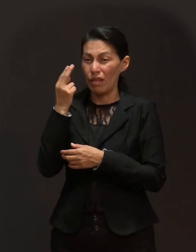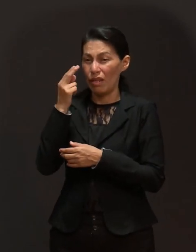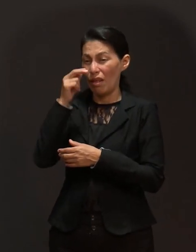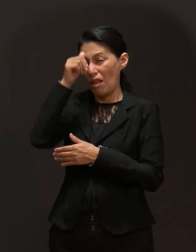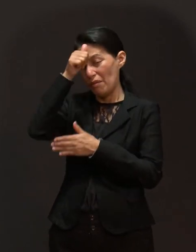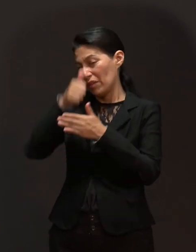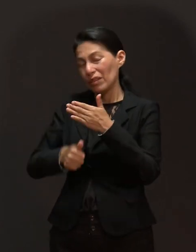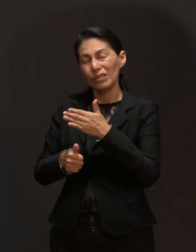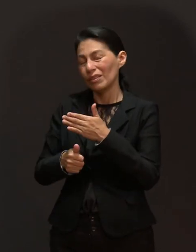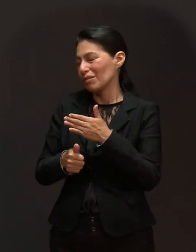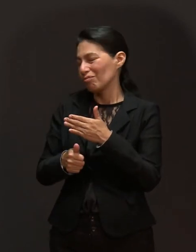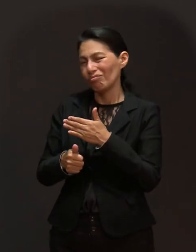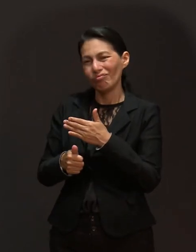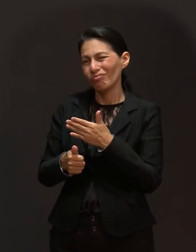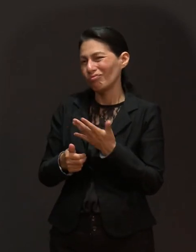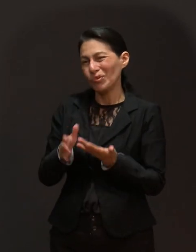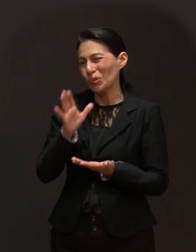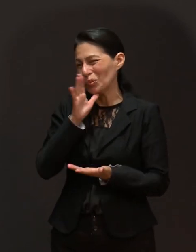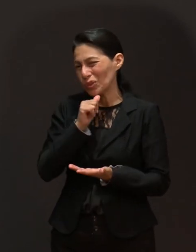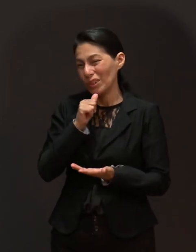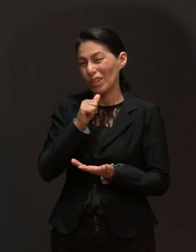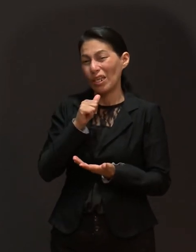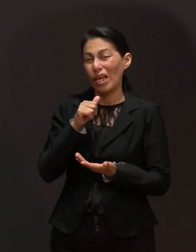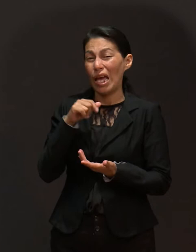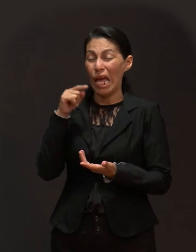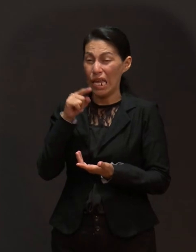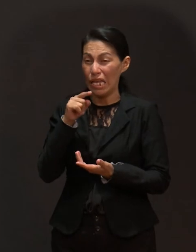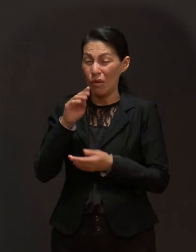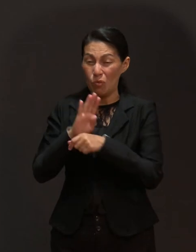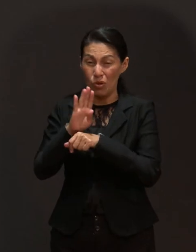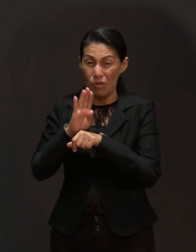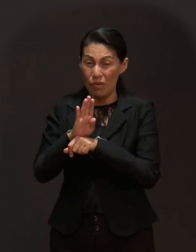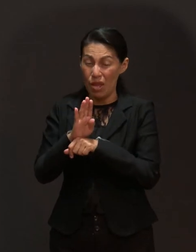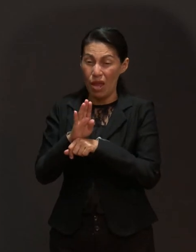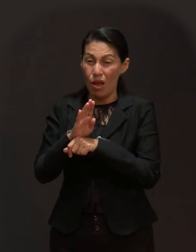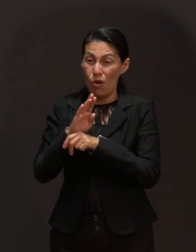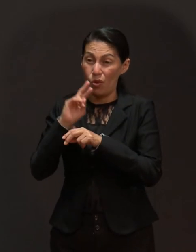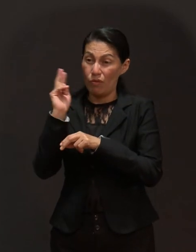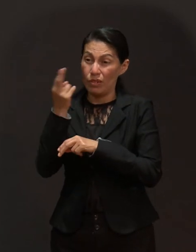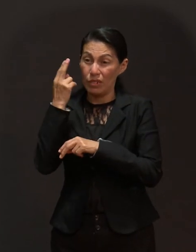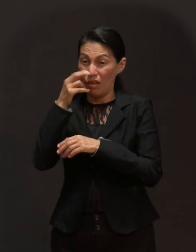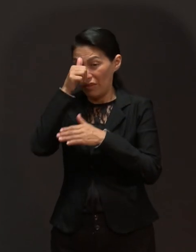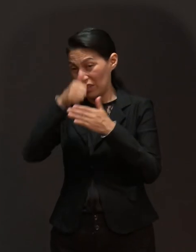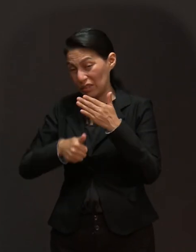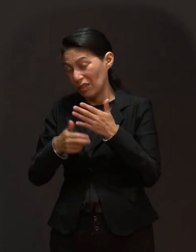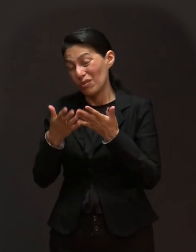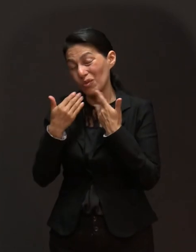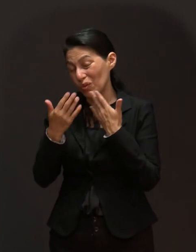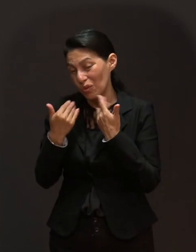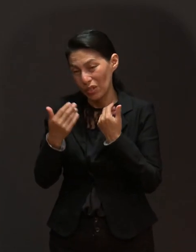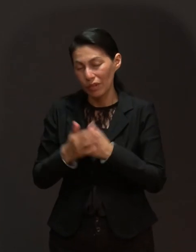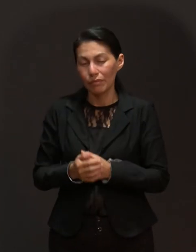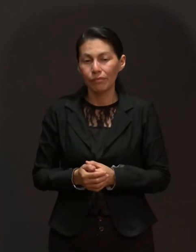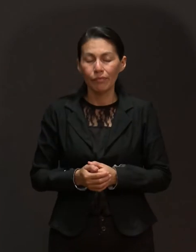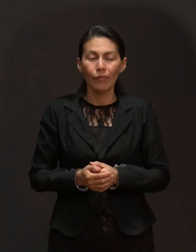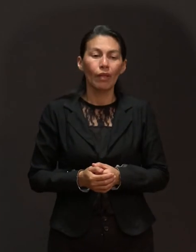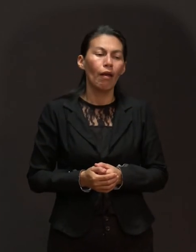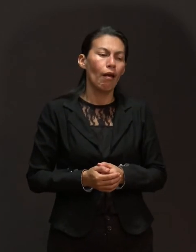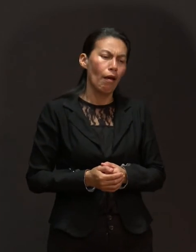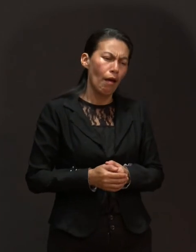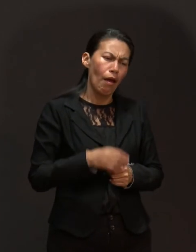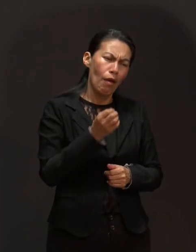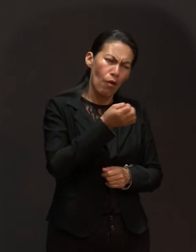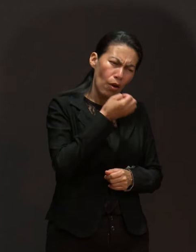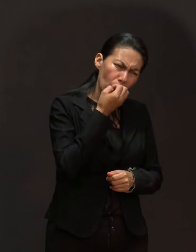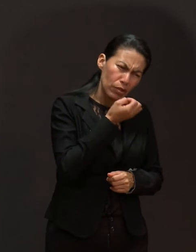Porque en Bolivia no hay medicina en la universidad adventista. O sea, en oración, mediante